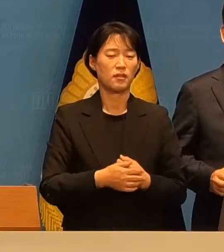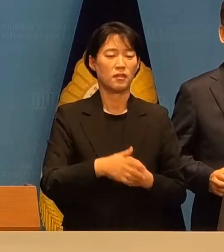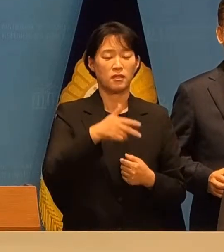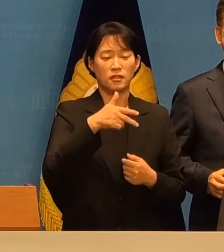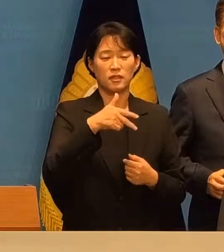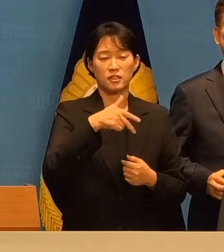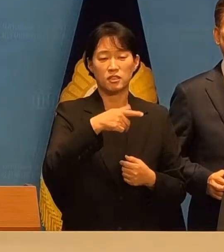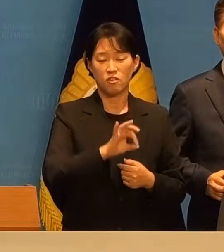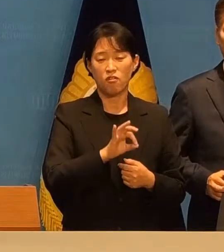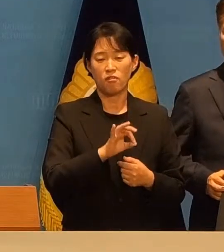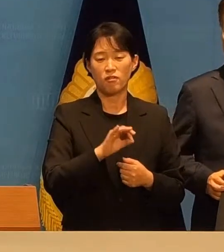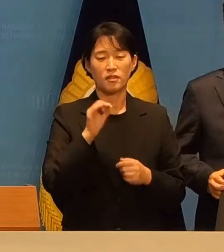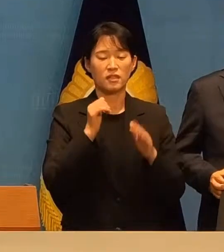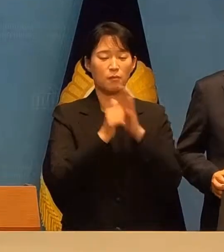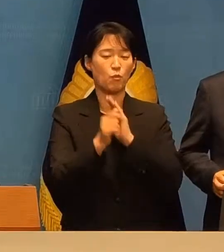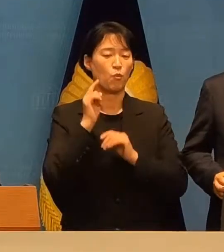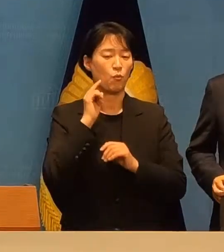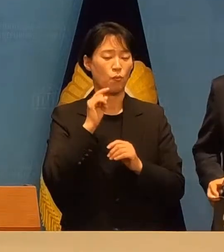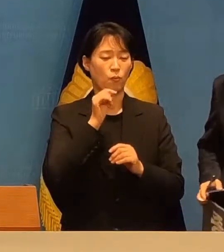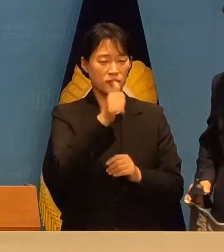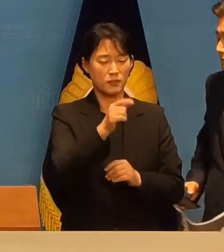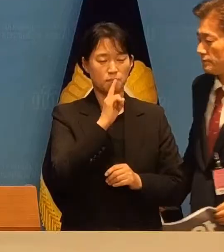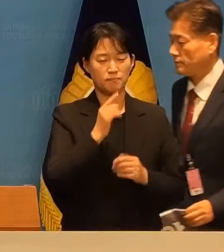정영진 대표회장님께서 말씀해 주시겠습니다.